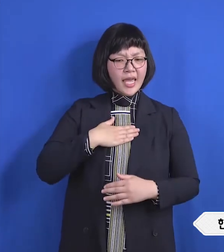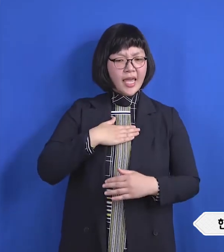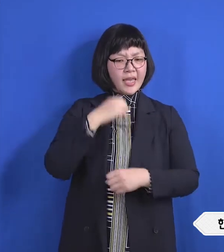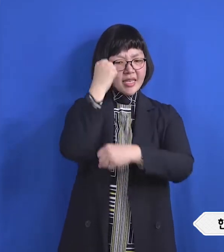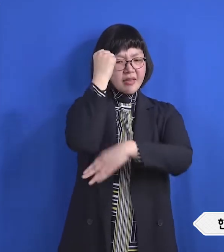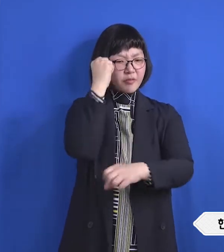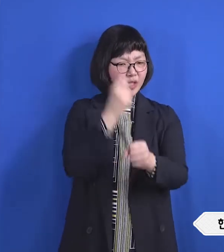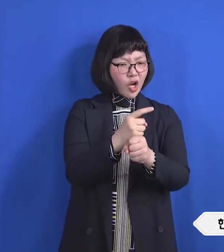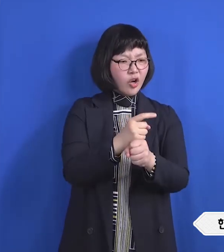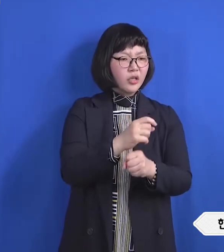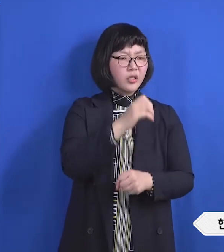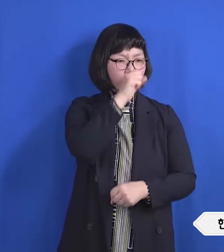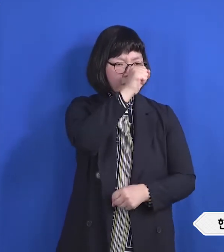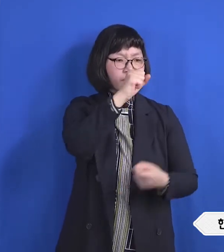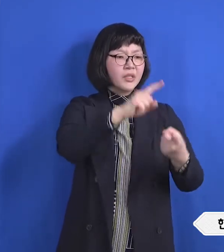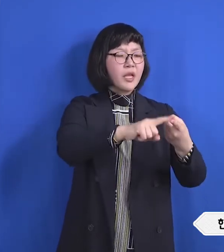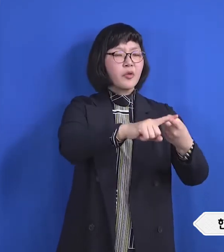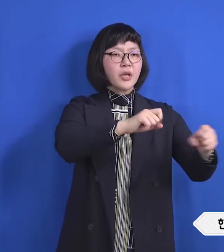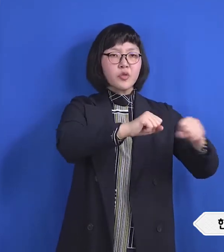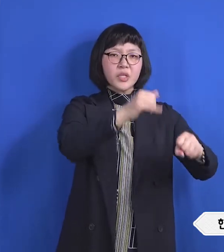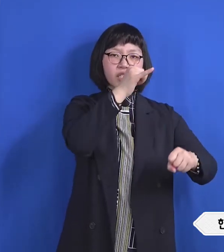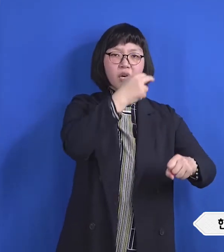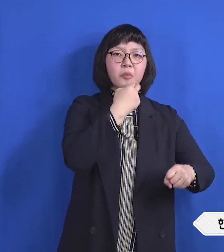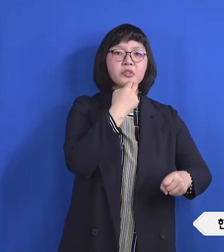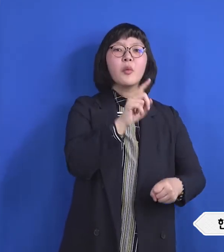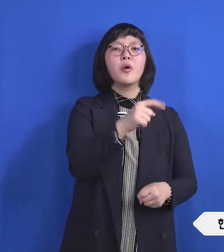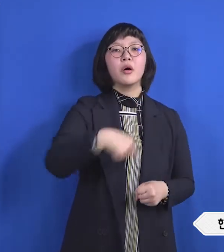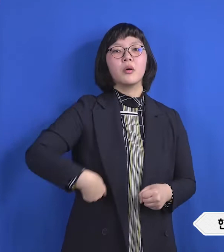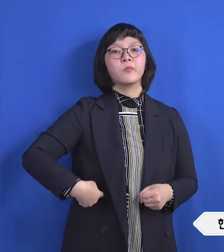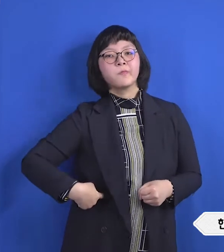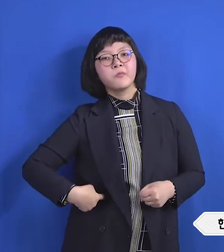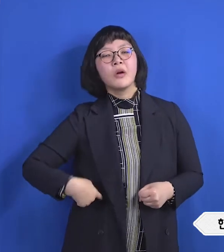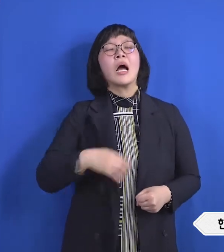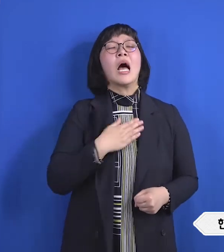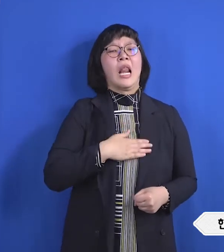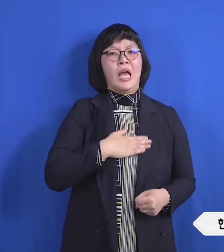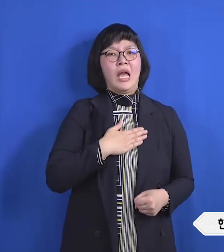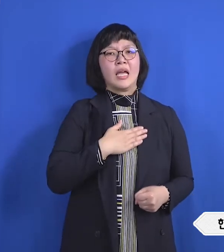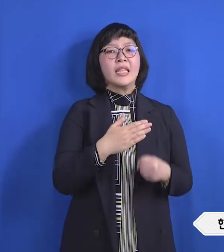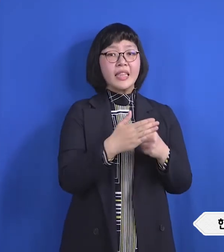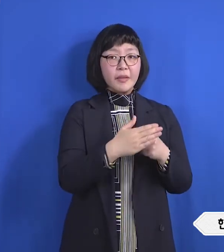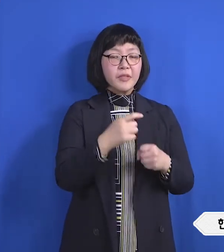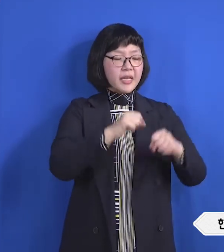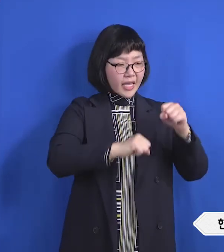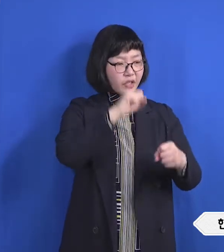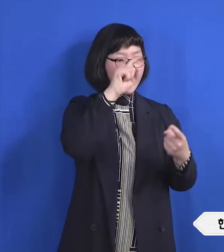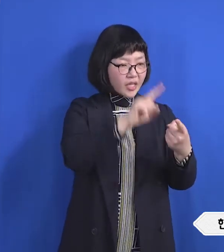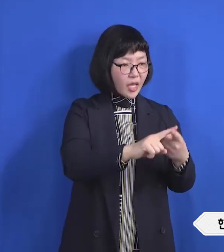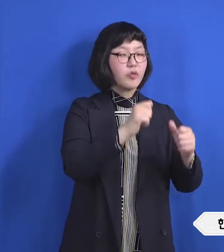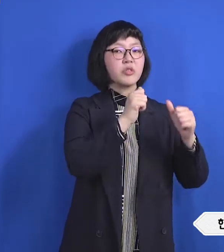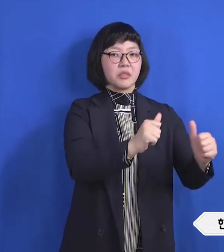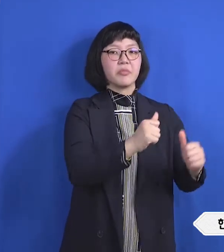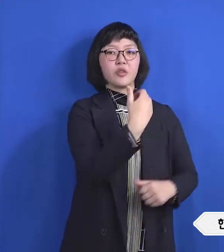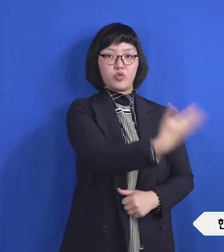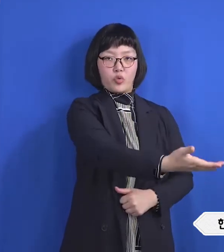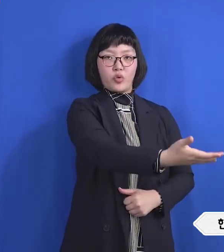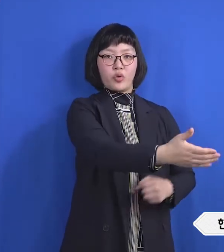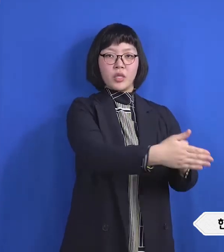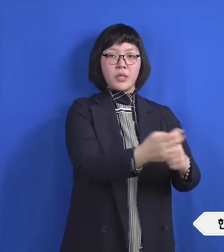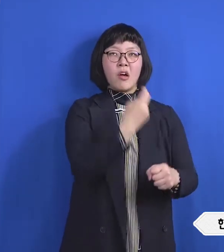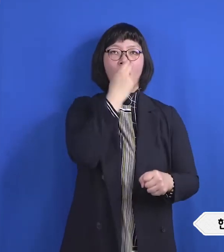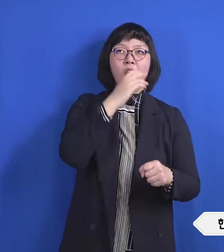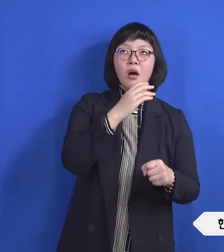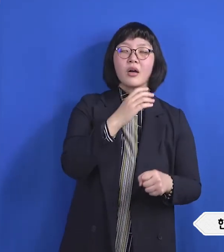양심이 가르쳐 주기 때문에, 그래서 자기가 행한 대로 심판을 받을 때 하등 억울하다고 할